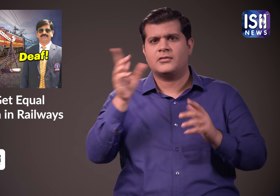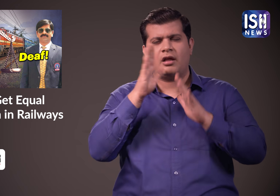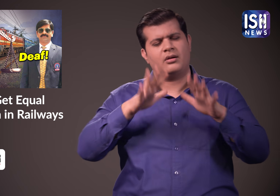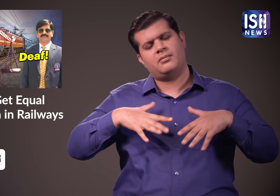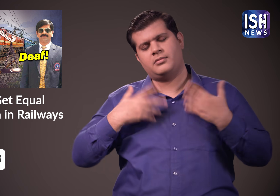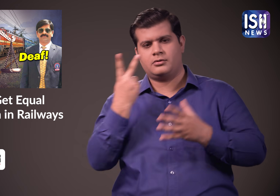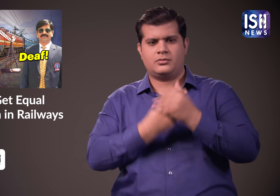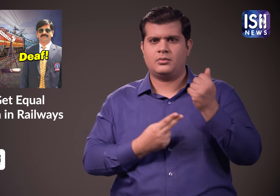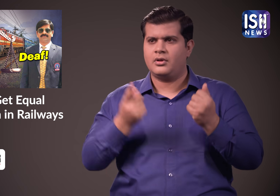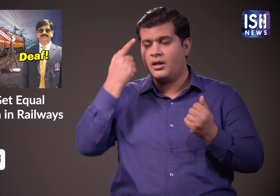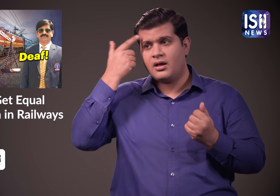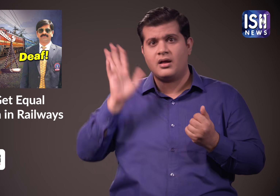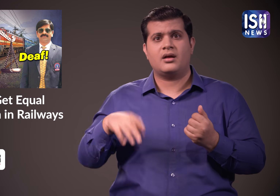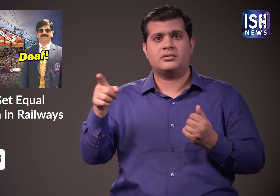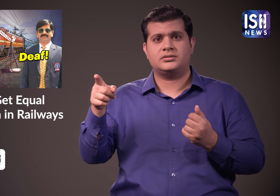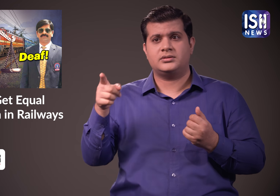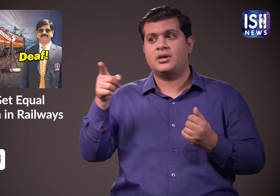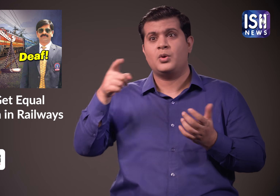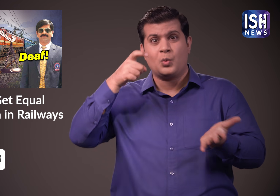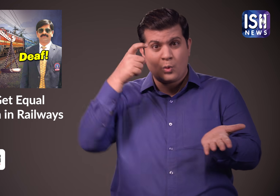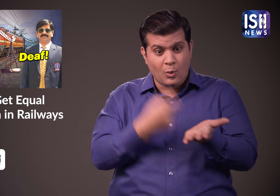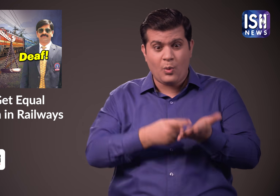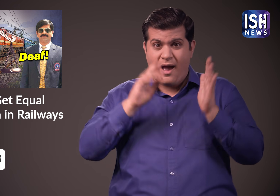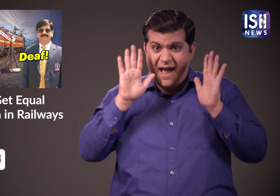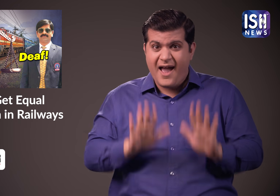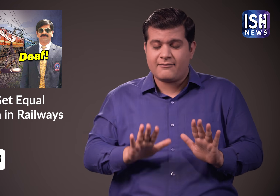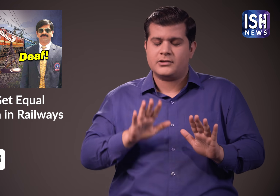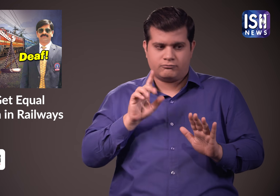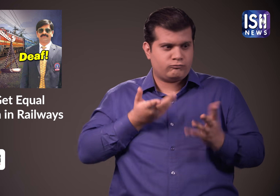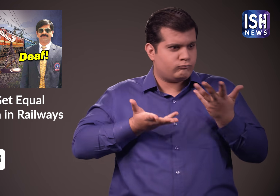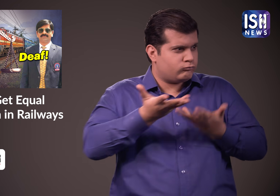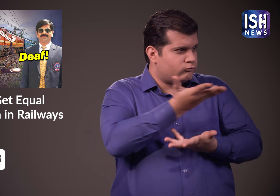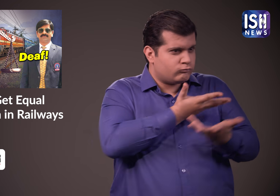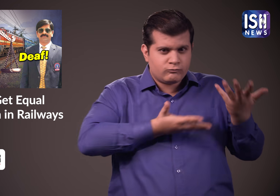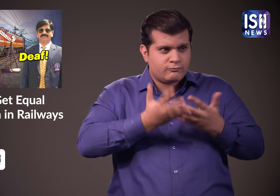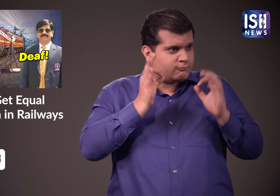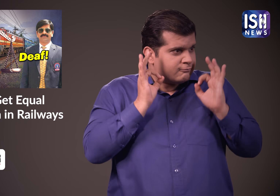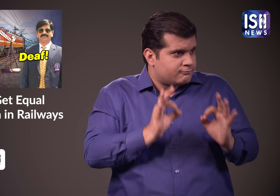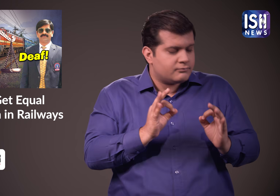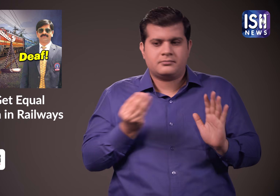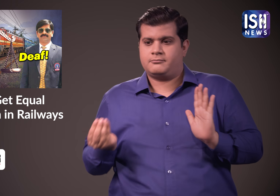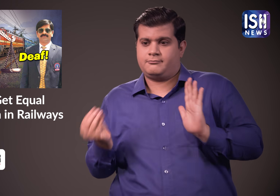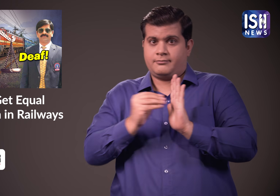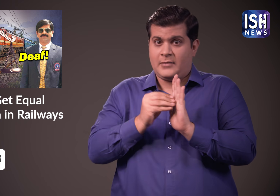एक साथ रखने की है। जब पूछा गया कि क्या railway के पास इस पर कोई स्पश नियम है।